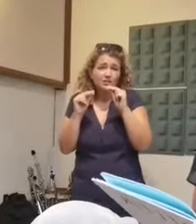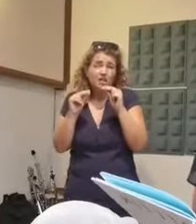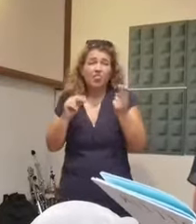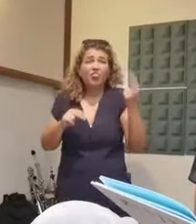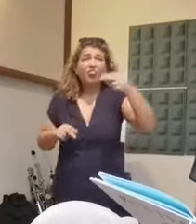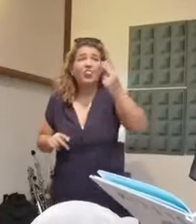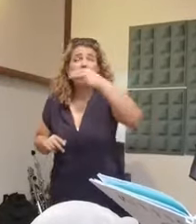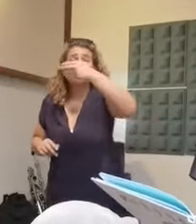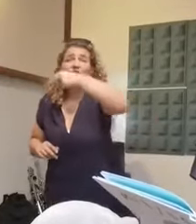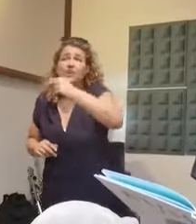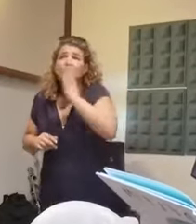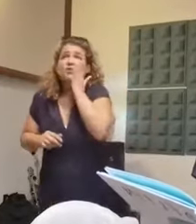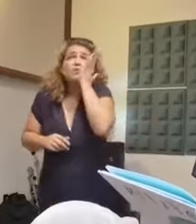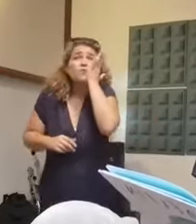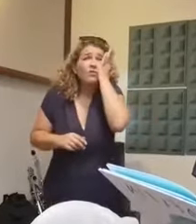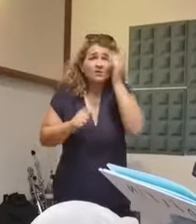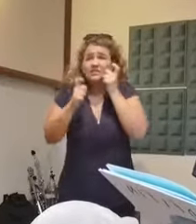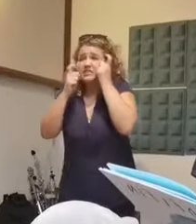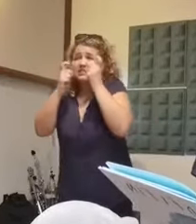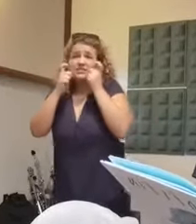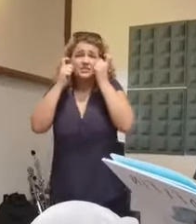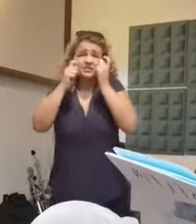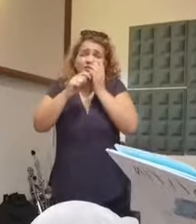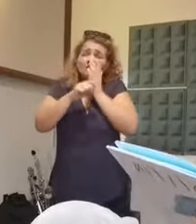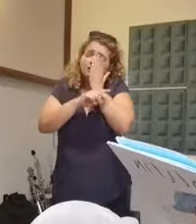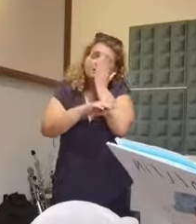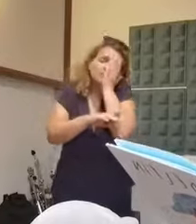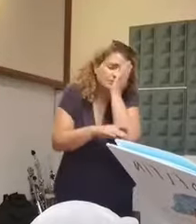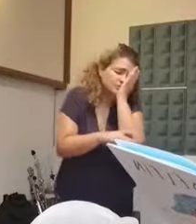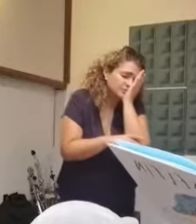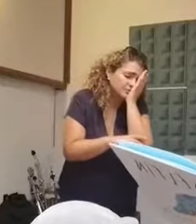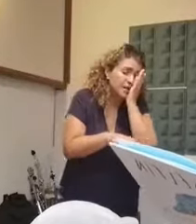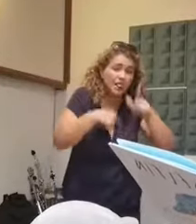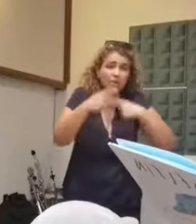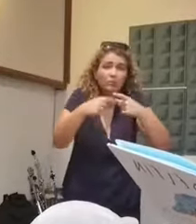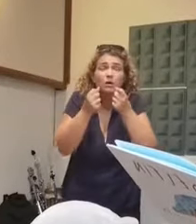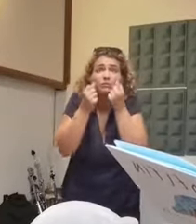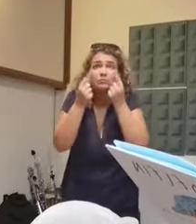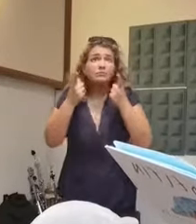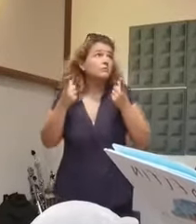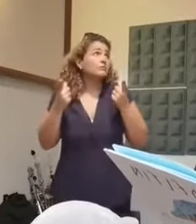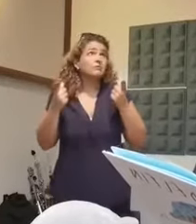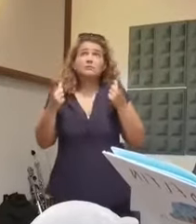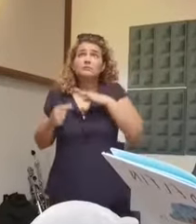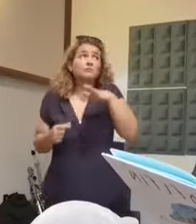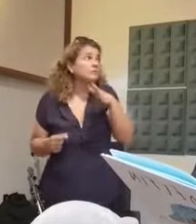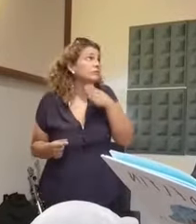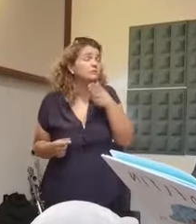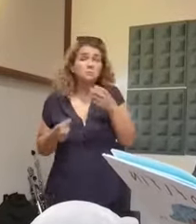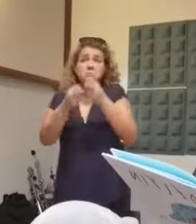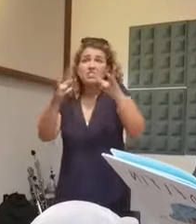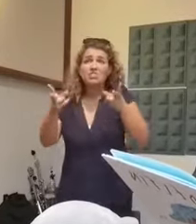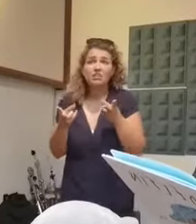Delfín se durmió un ratito y después abrió los ojos. Estaba en una gran